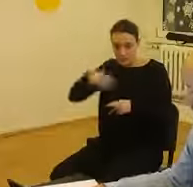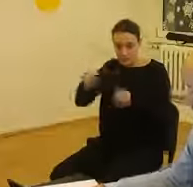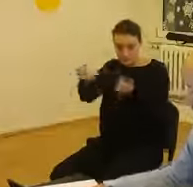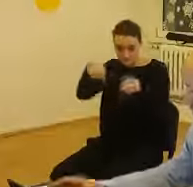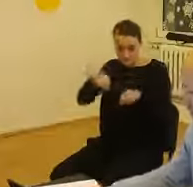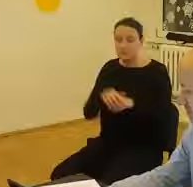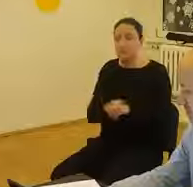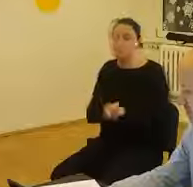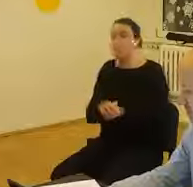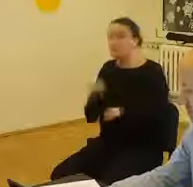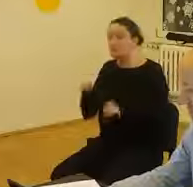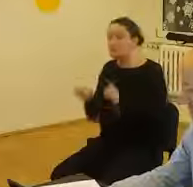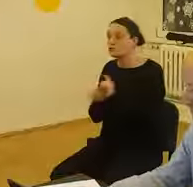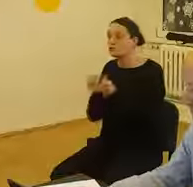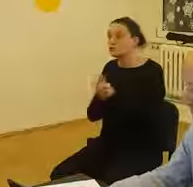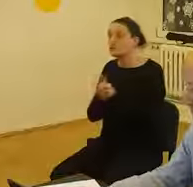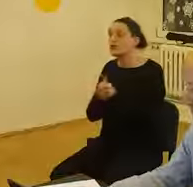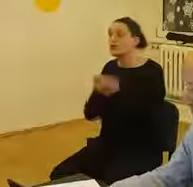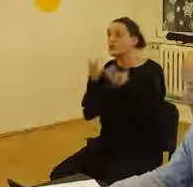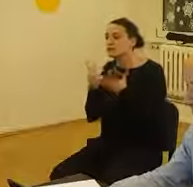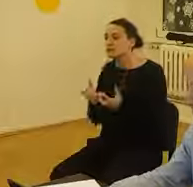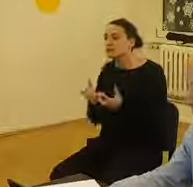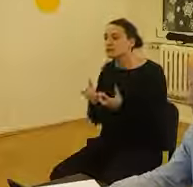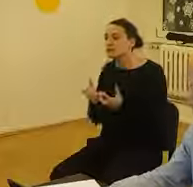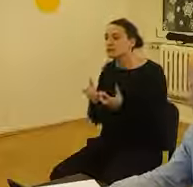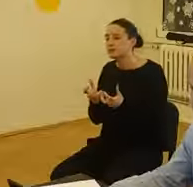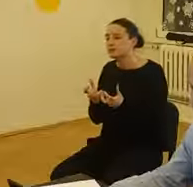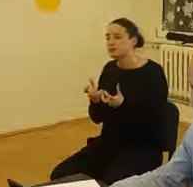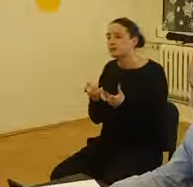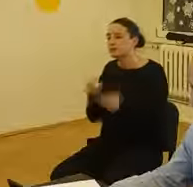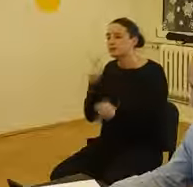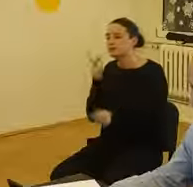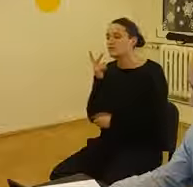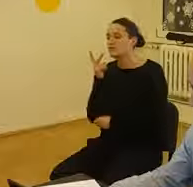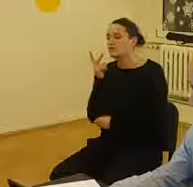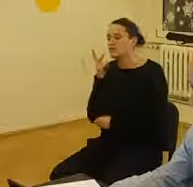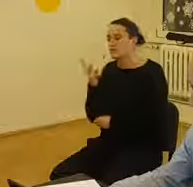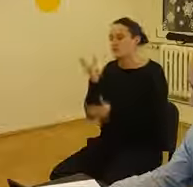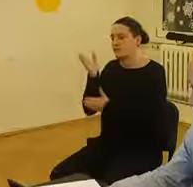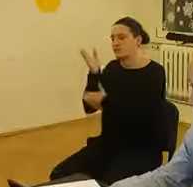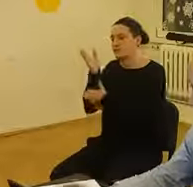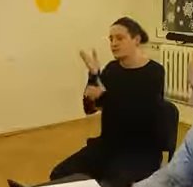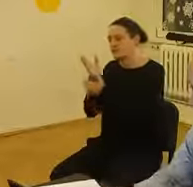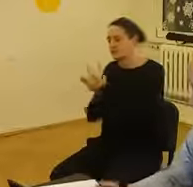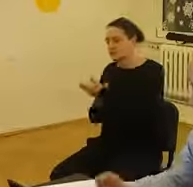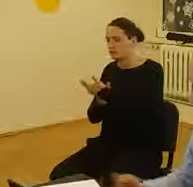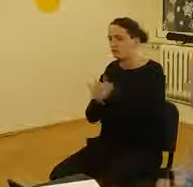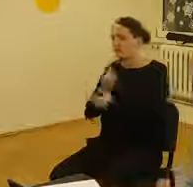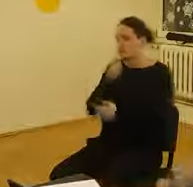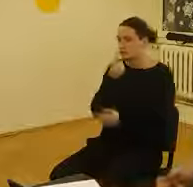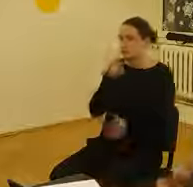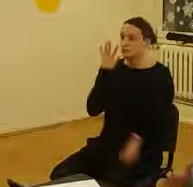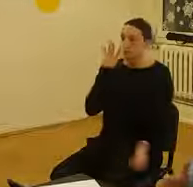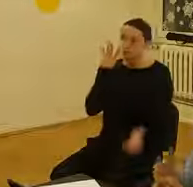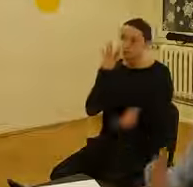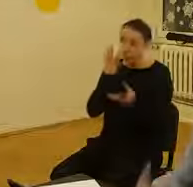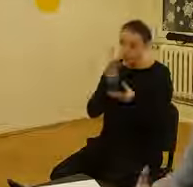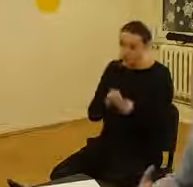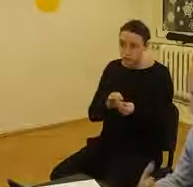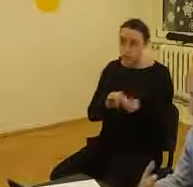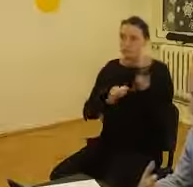spotkanie chcielibyśmy, żeby się odbyło w takich dwóch częściach. Pierwsza to będzie krótkie sprawozdanie, które